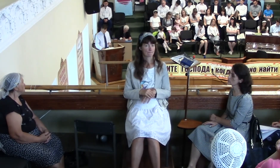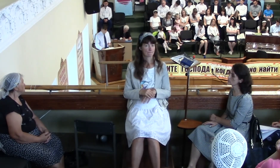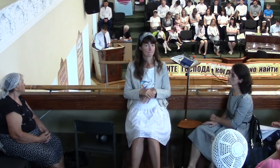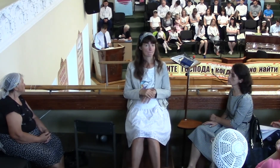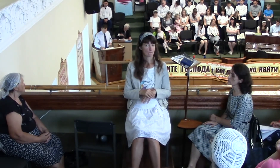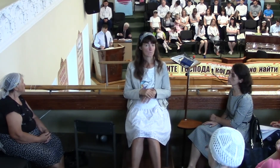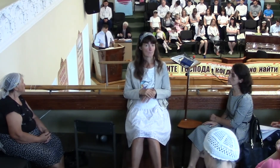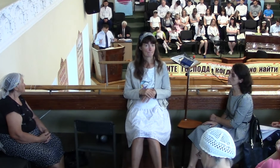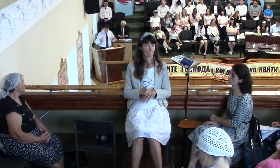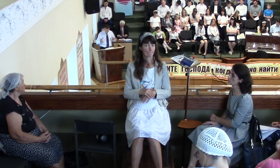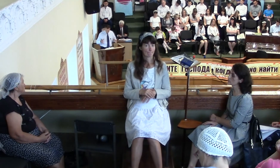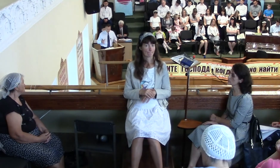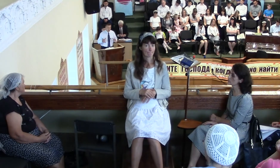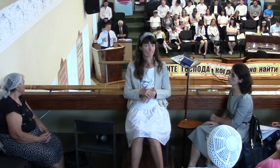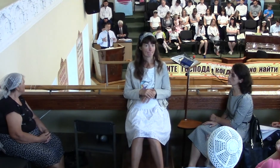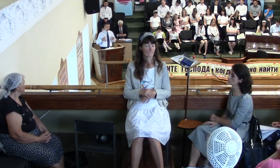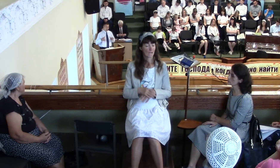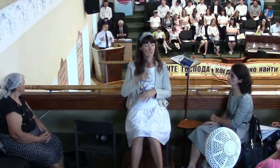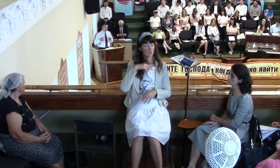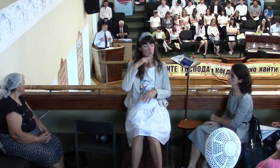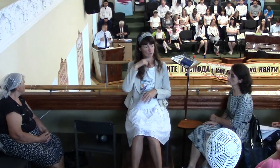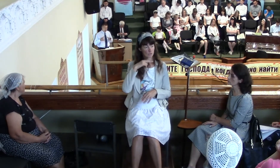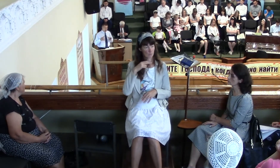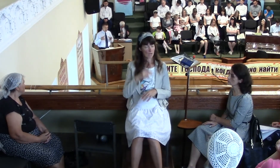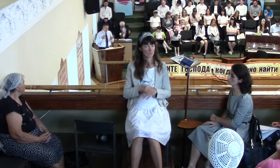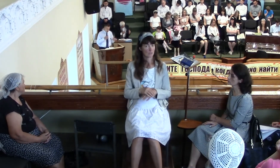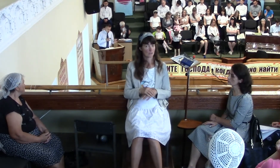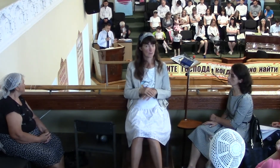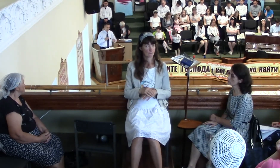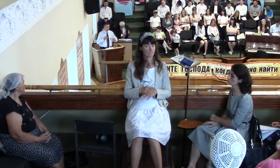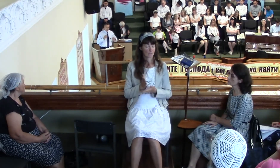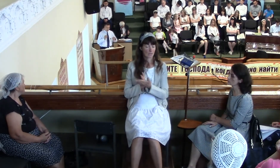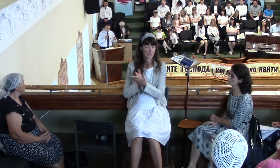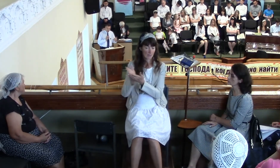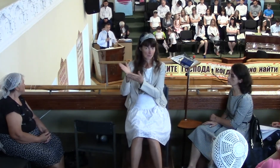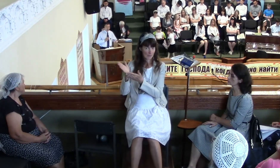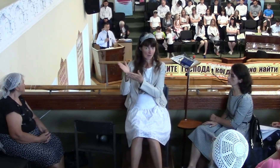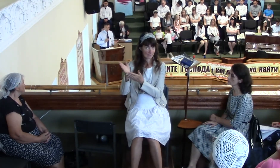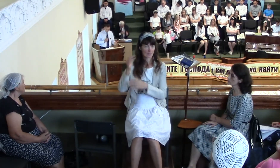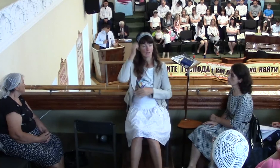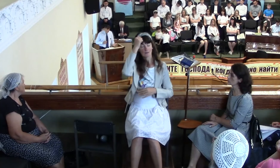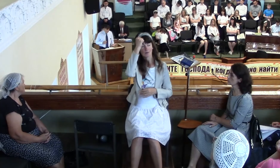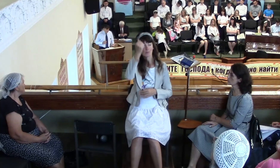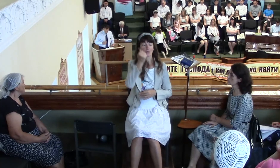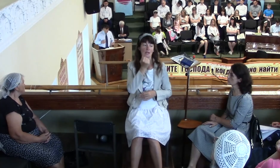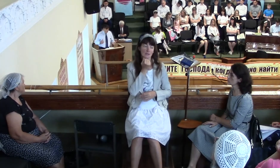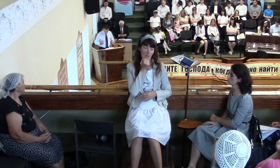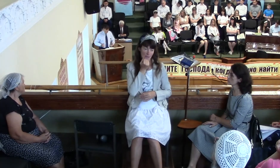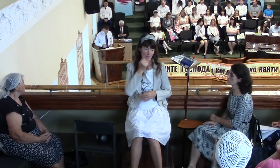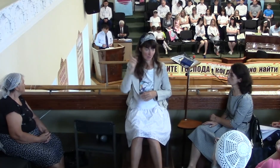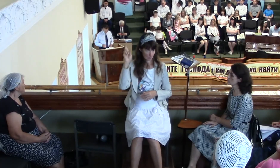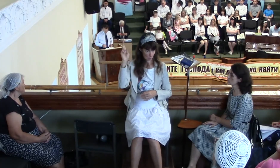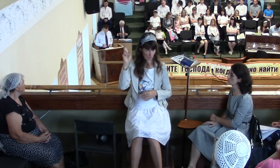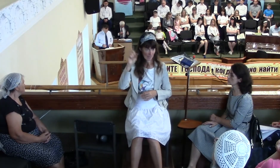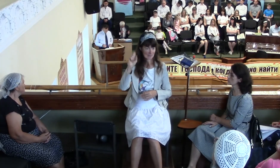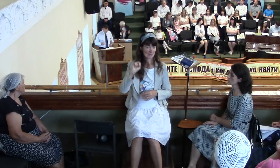текст тоже. Но я наше внимание сейчас хотел направить в русло благодарения Бога. За что